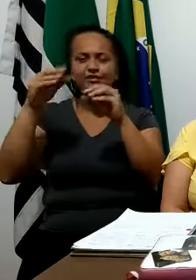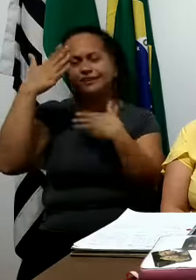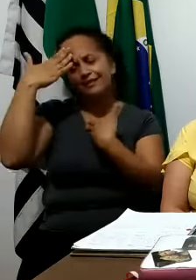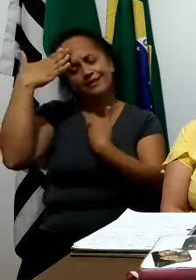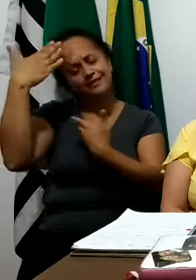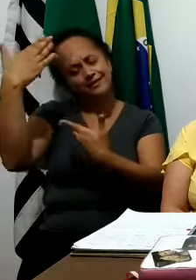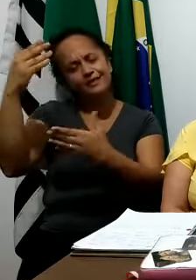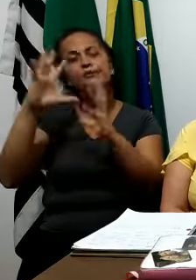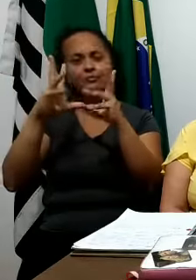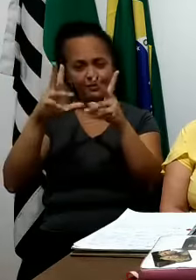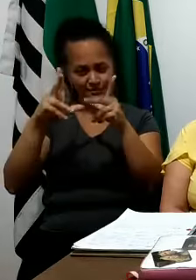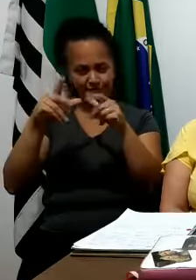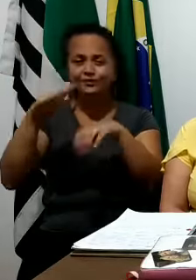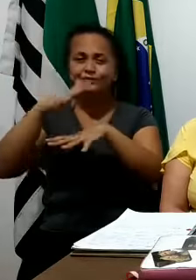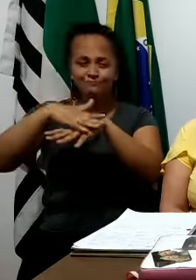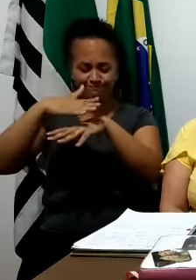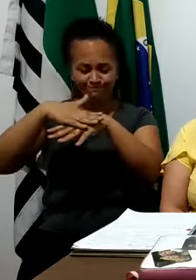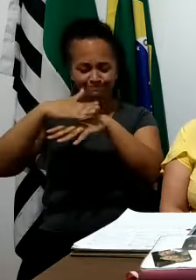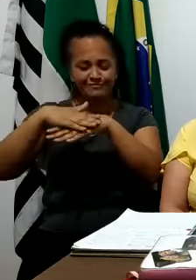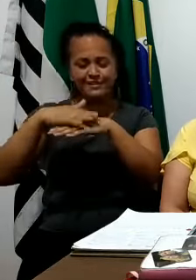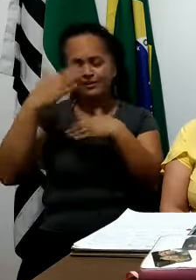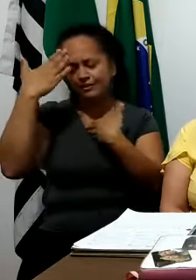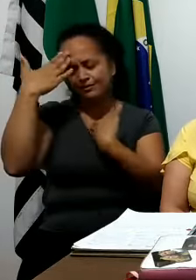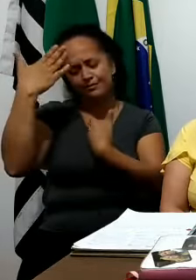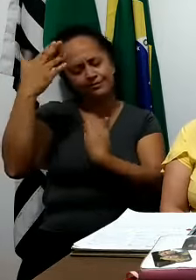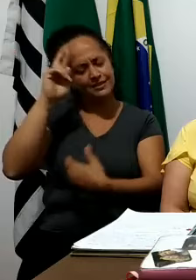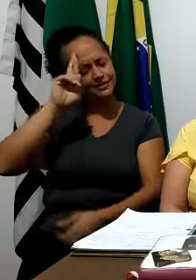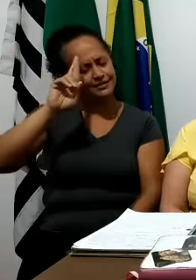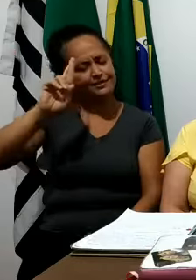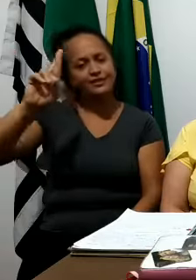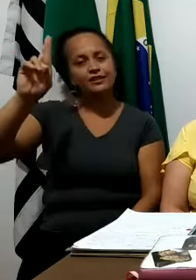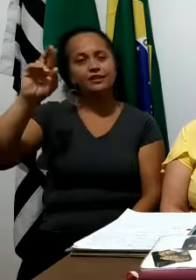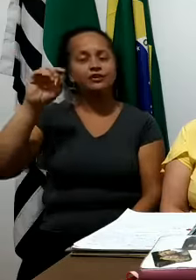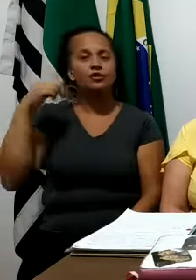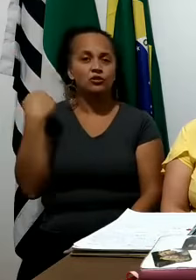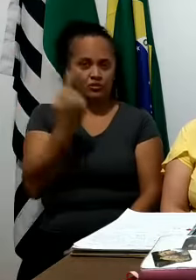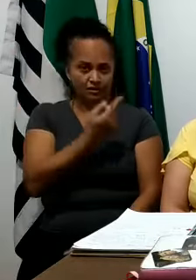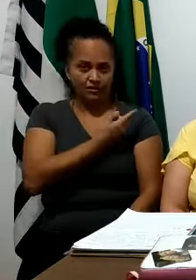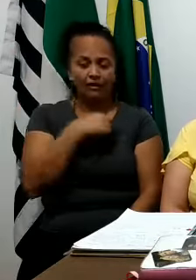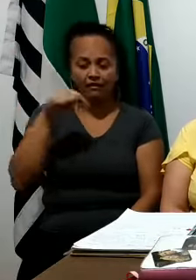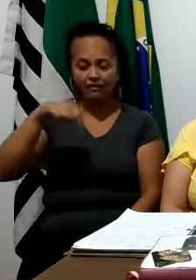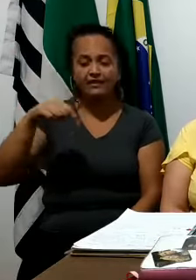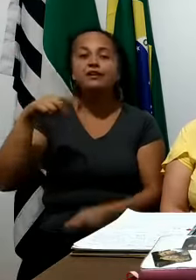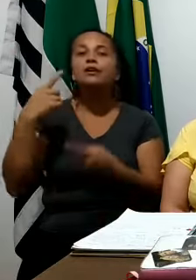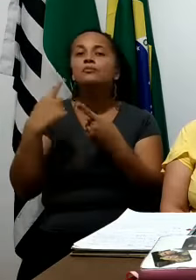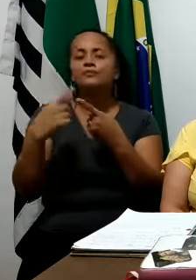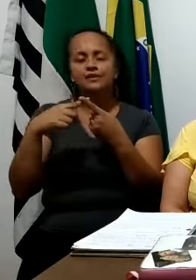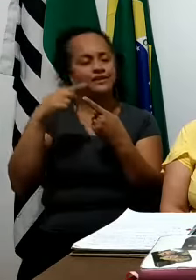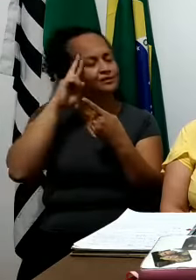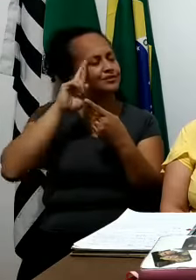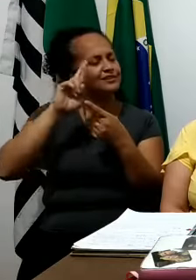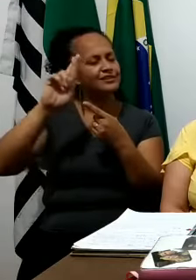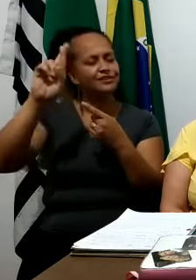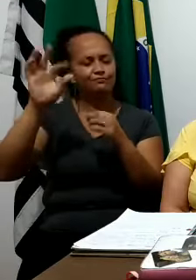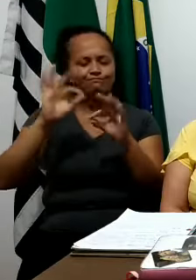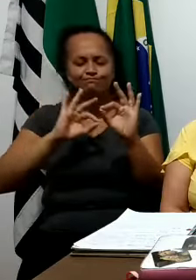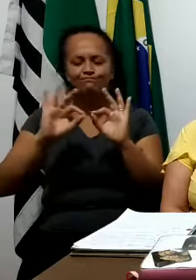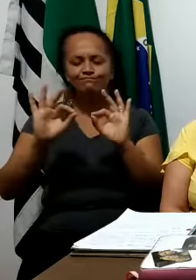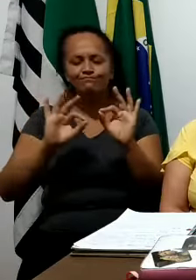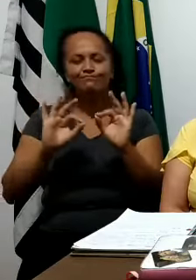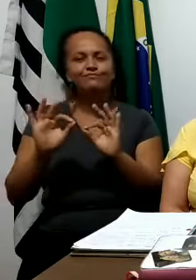que o Senhor tem feito, Pai. Obrigado, Senhor, porque se nós estamos aqui, é porque o Senhor preparou, Senhor, esse